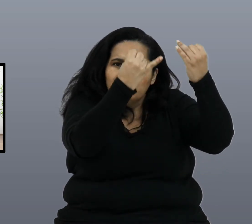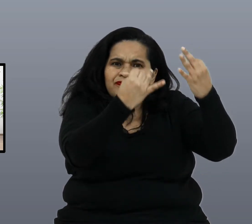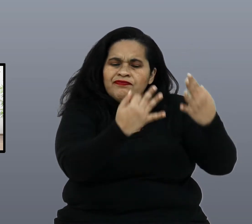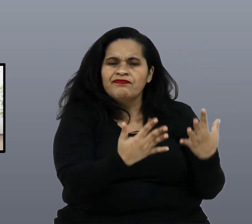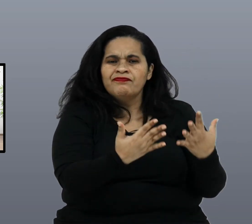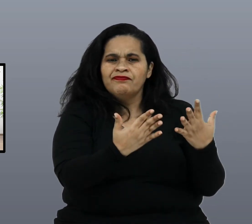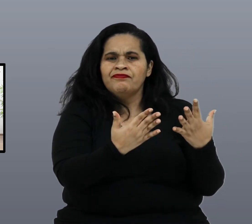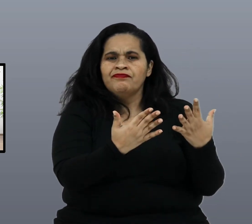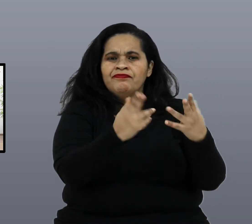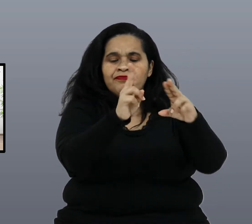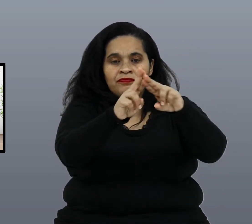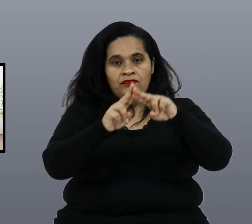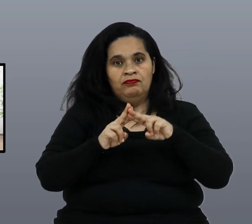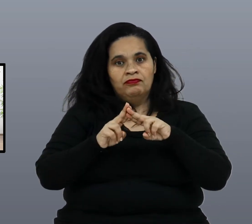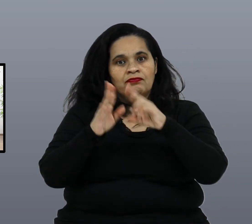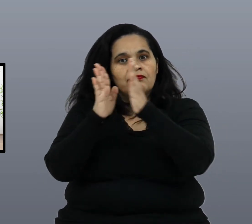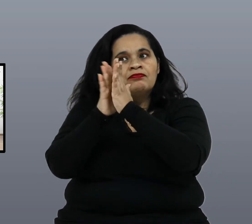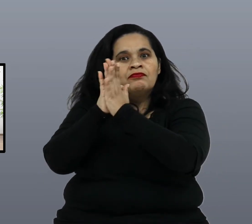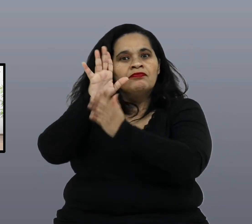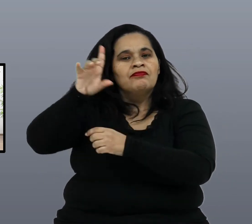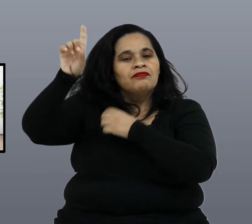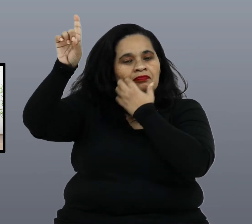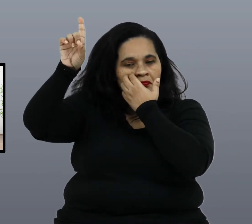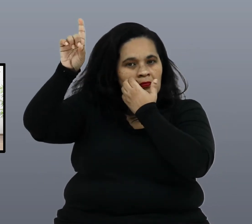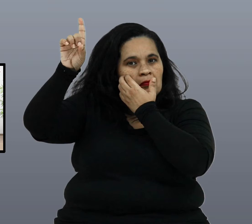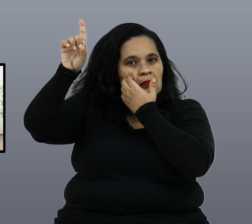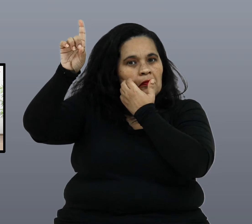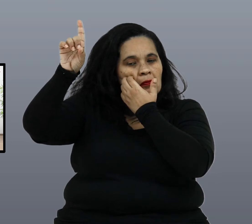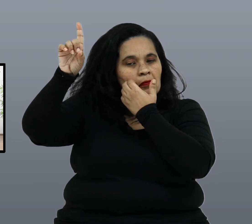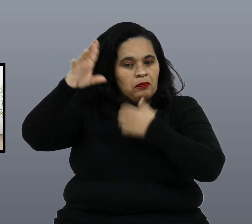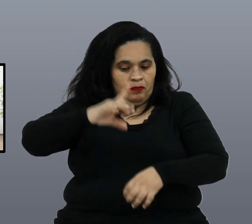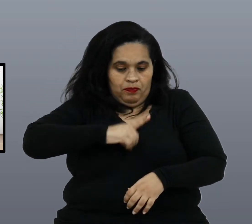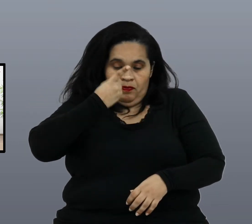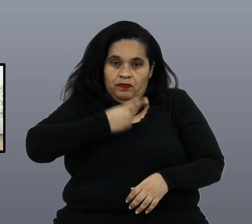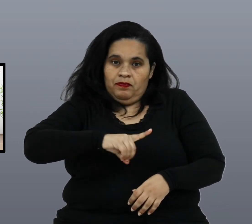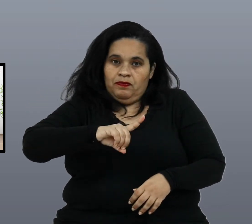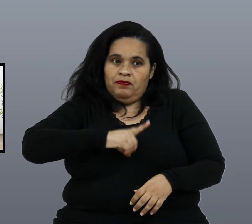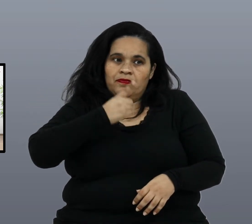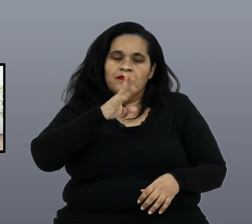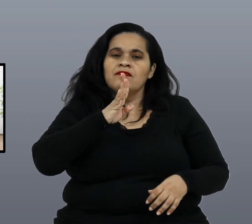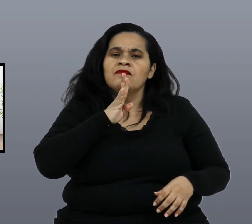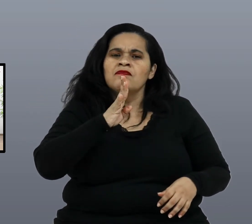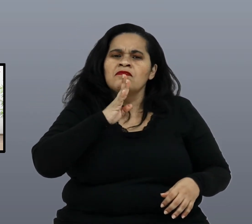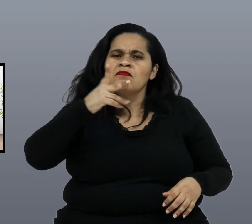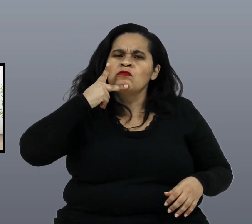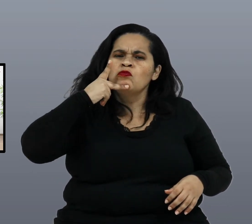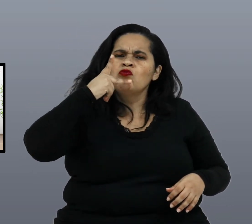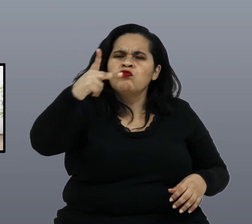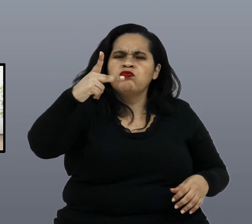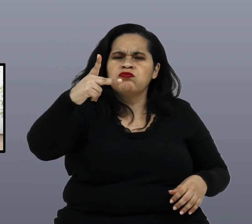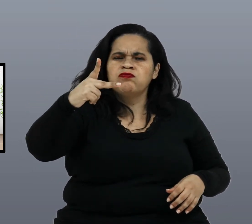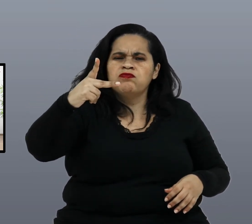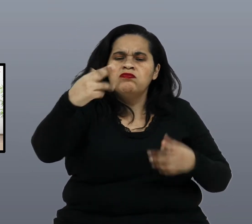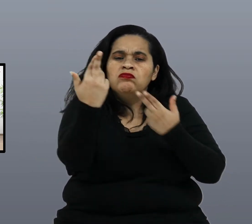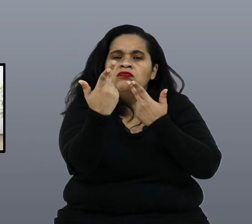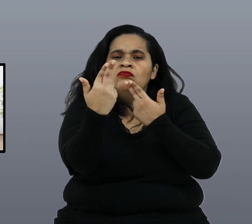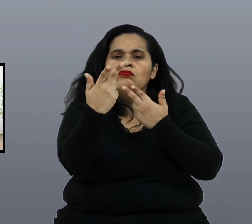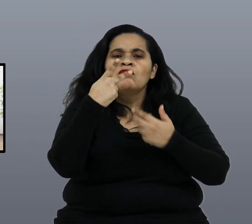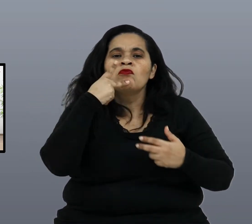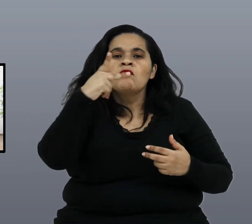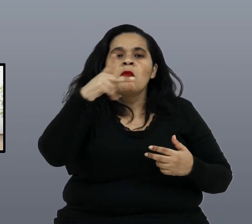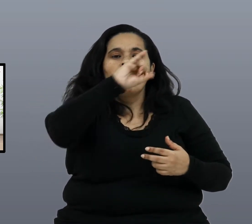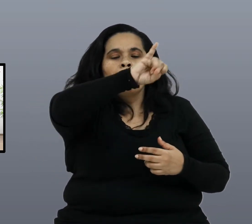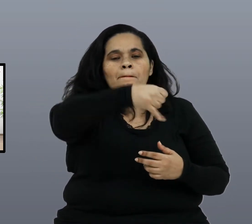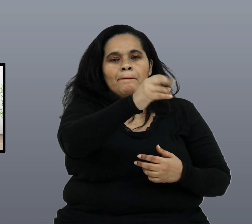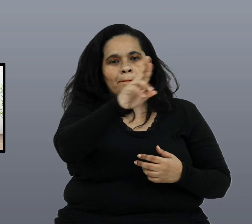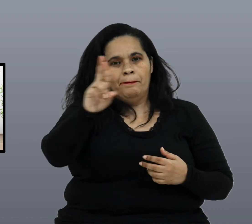aí ele vai buscar Deus. Daniel, que era um conhecedor das profecias do profeta Jeremias tinha dito que